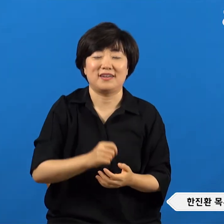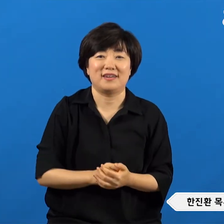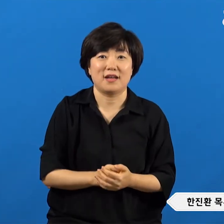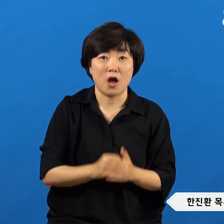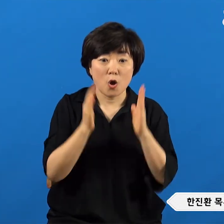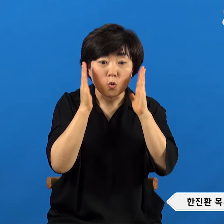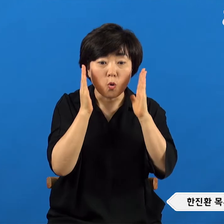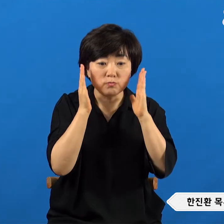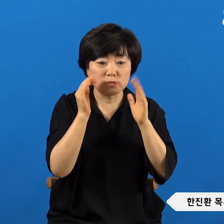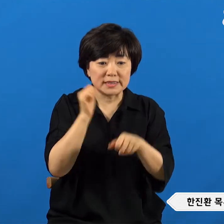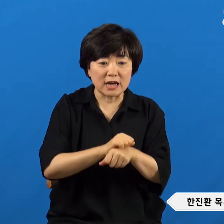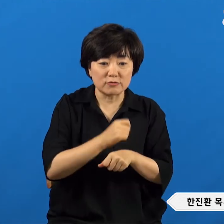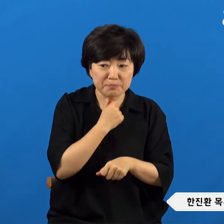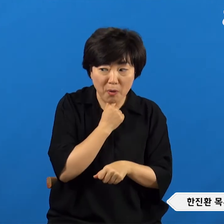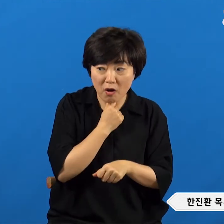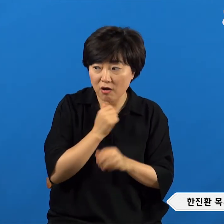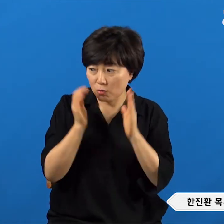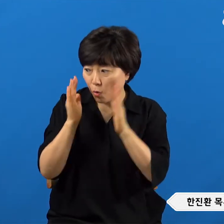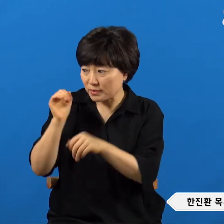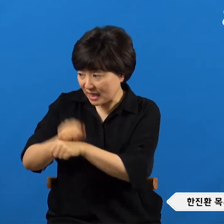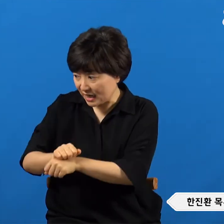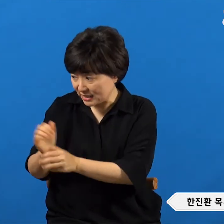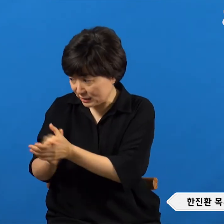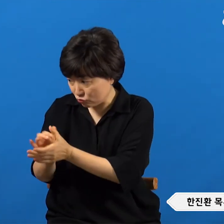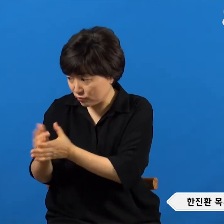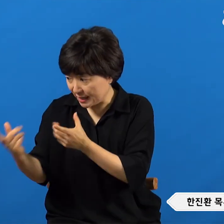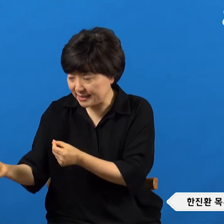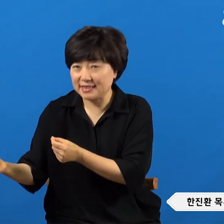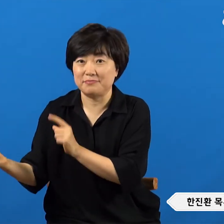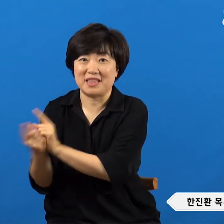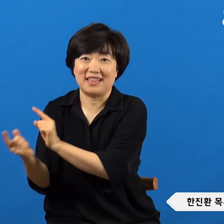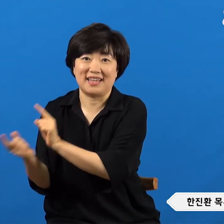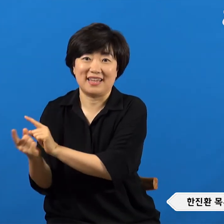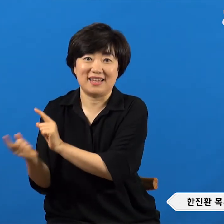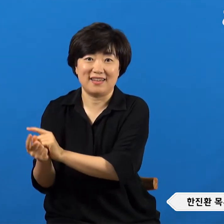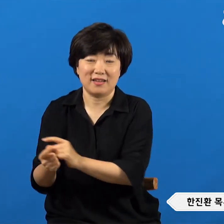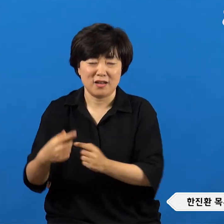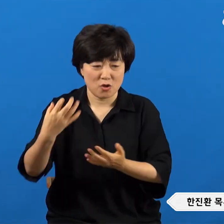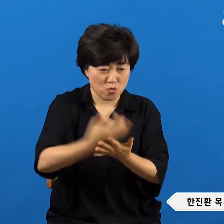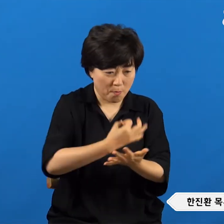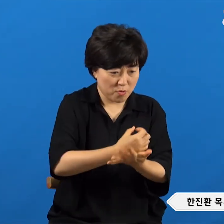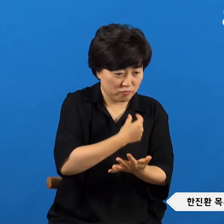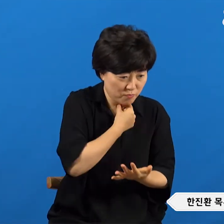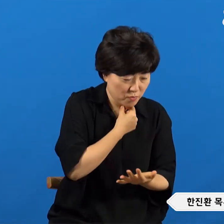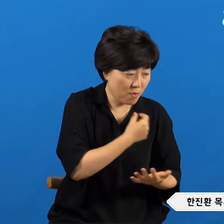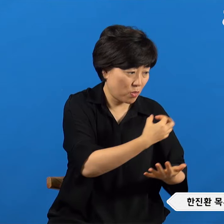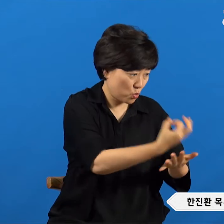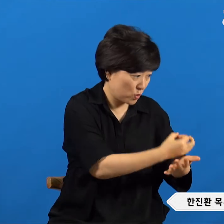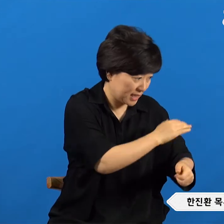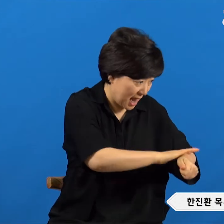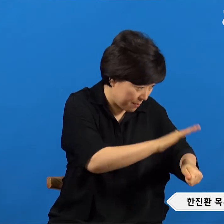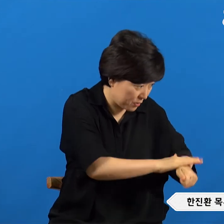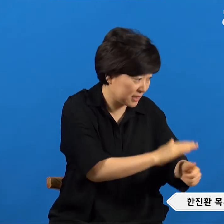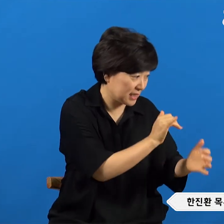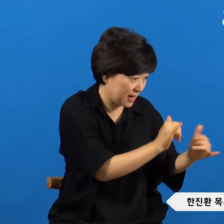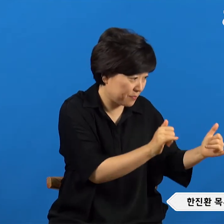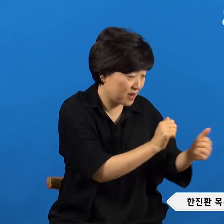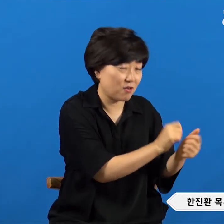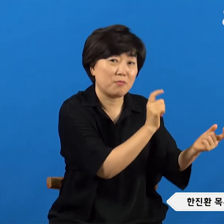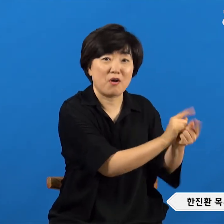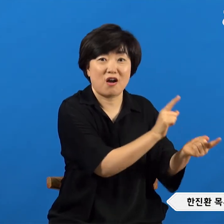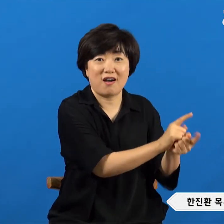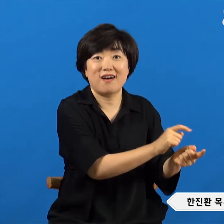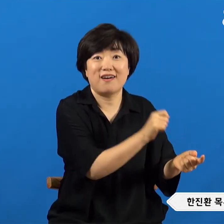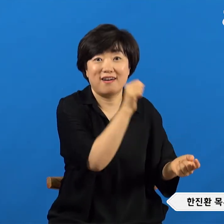공부 잘하고 싶으면 공부 잘하는 친구들과 어울리면 되고, 돈 벌고 싶으면 돈 잘 버는 사람들과 자꾸